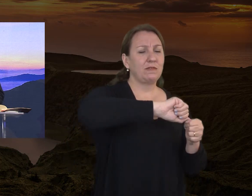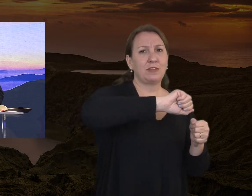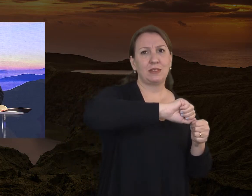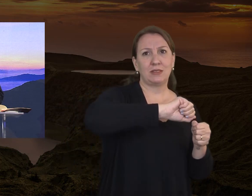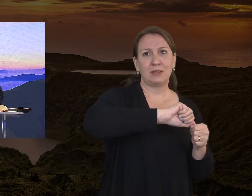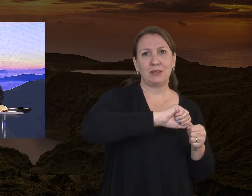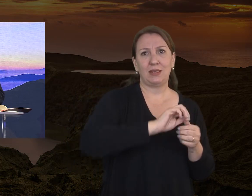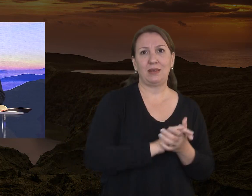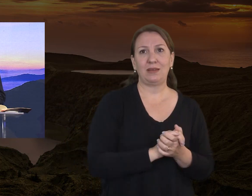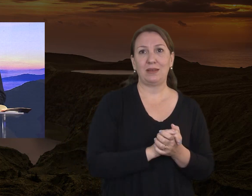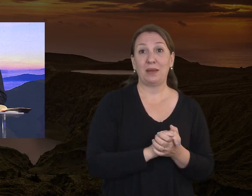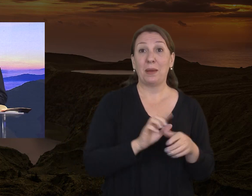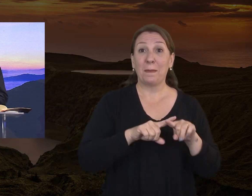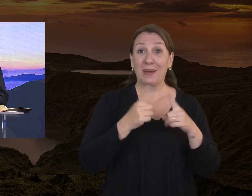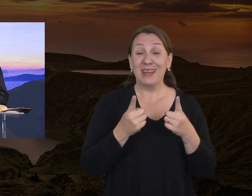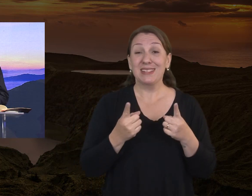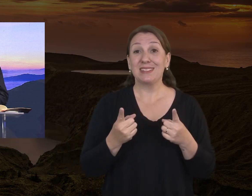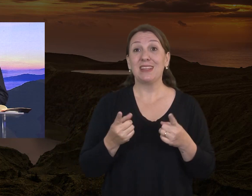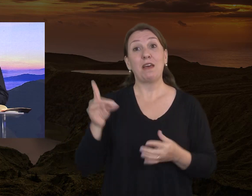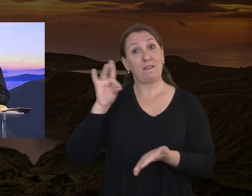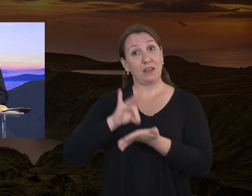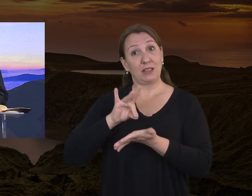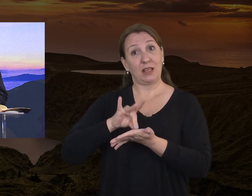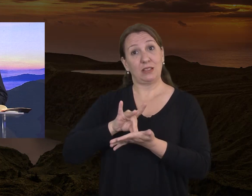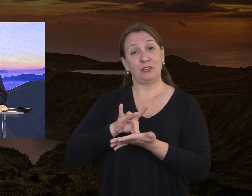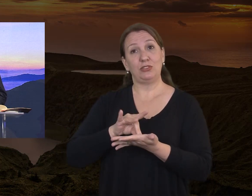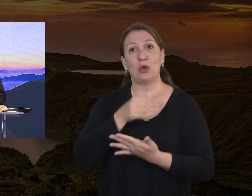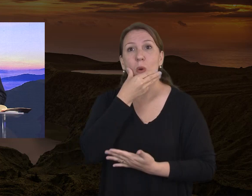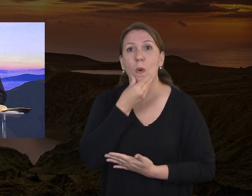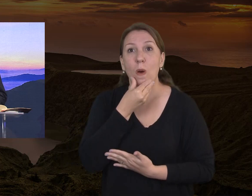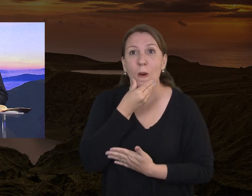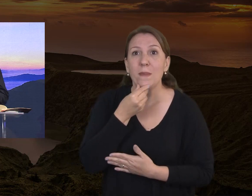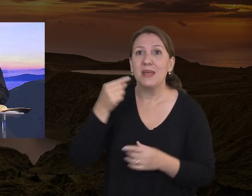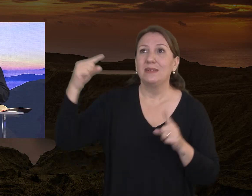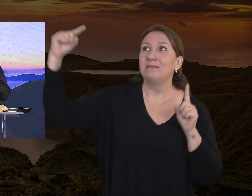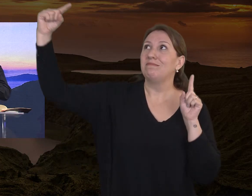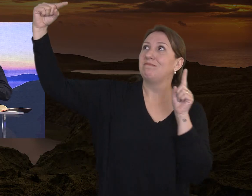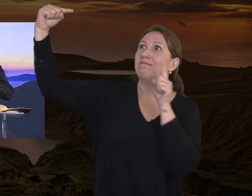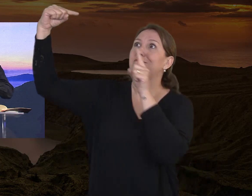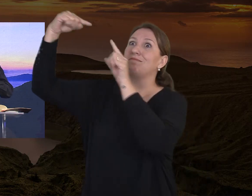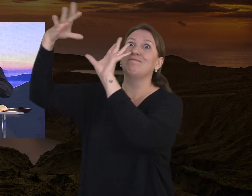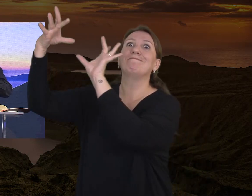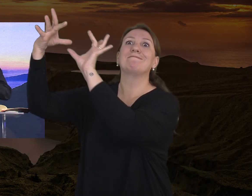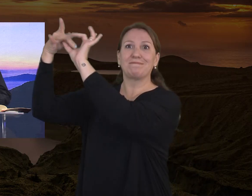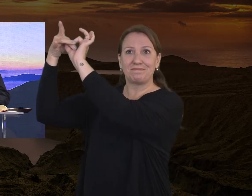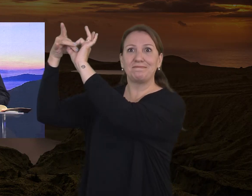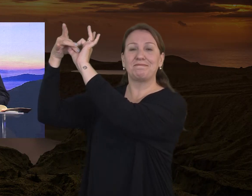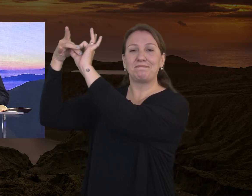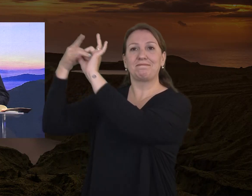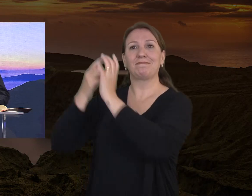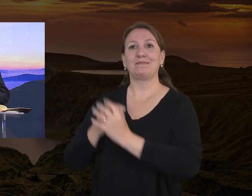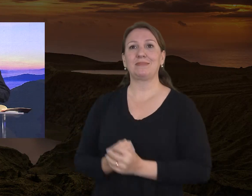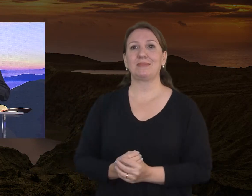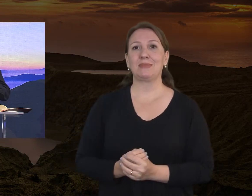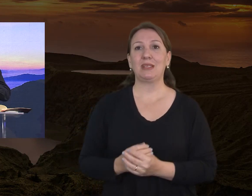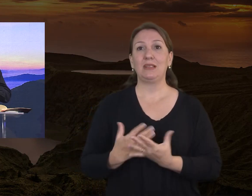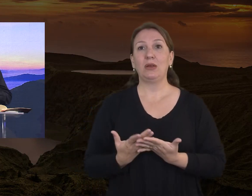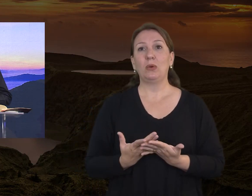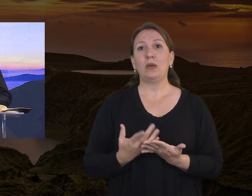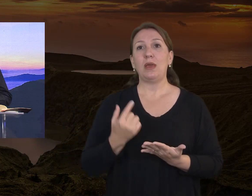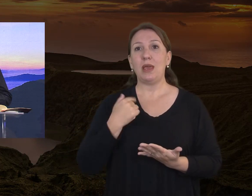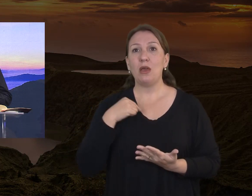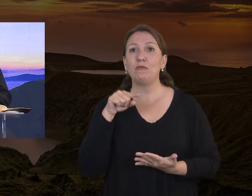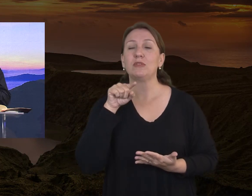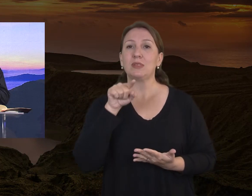criado conectado com Deus. Ele só precisaria escolher, fazer uma escolha de